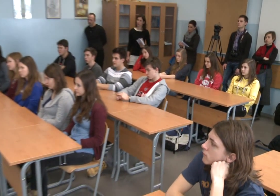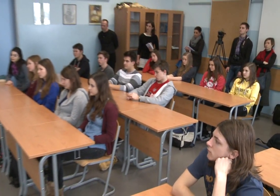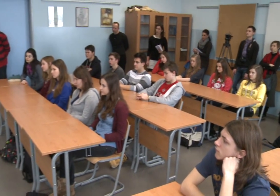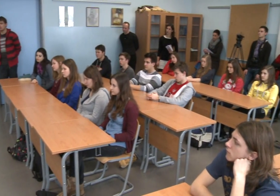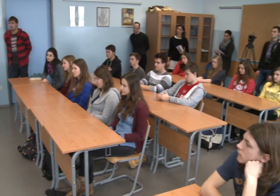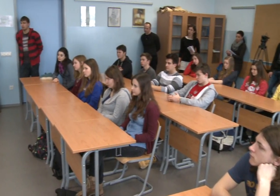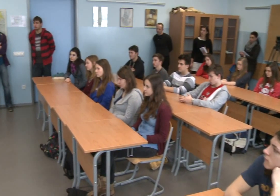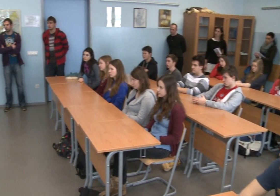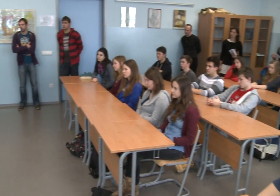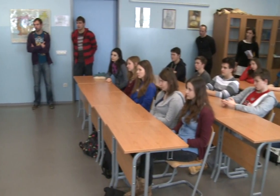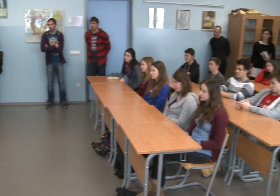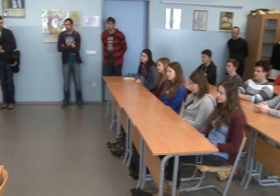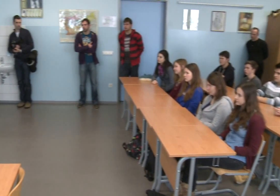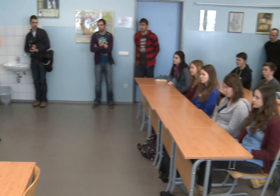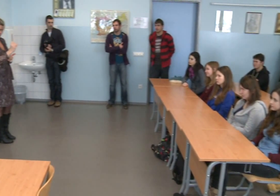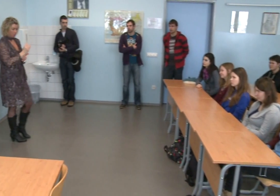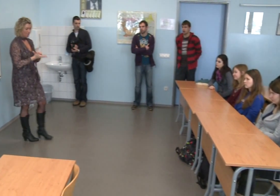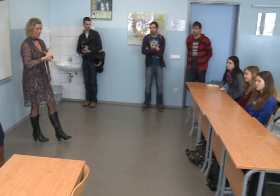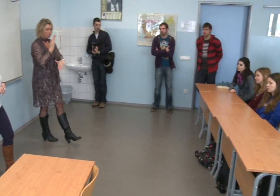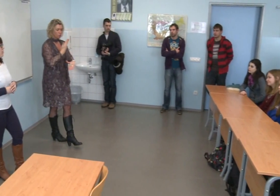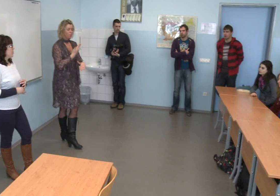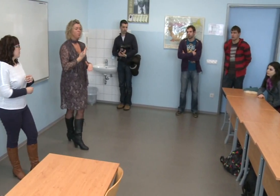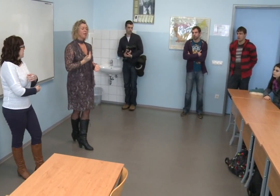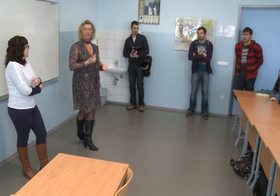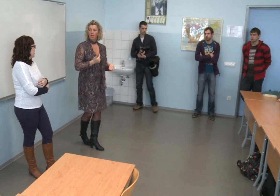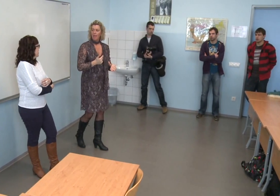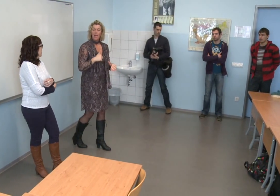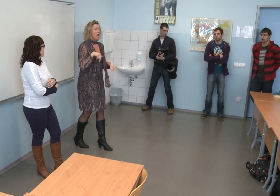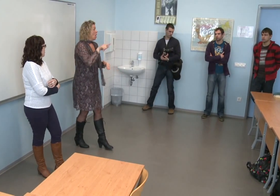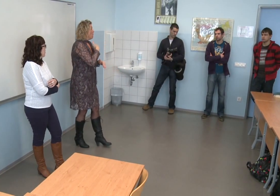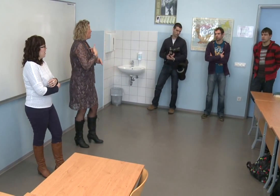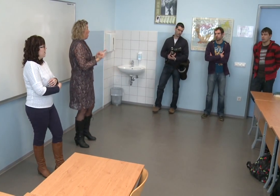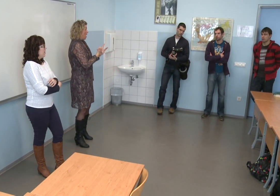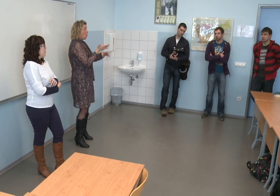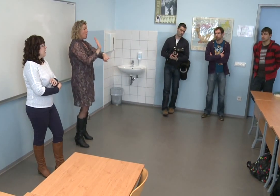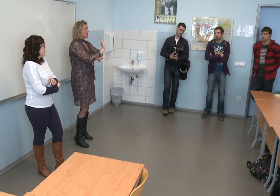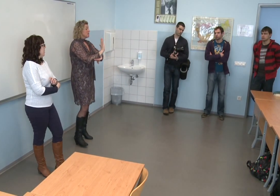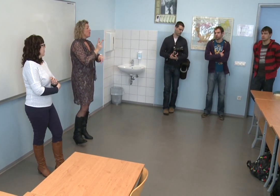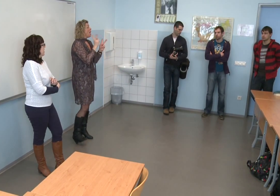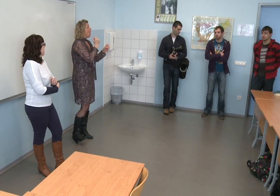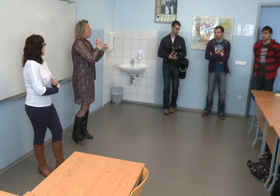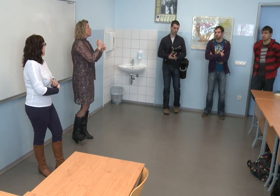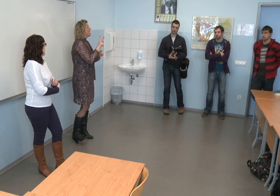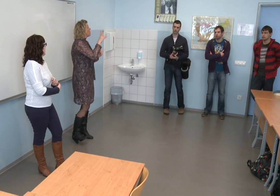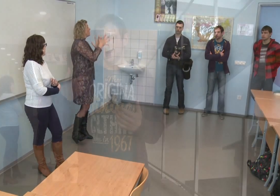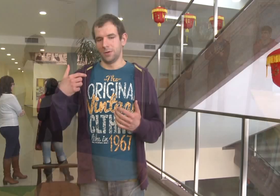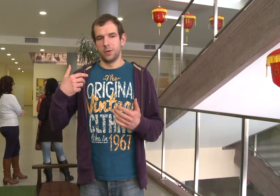pridobivanju izobrazbe. Ta namen bi vam lahko tudi predstavili, kako deluje videotelefonija.